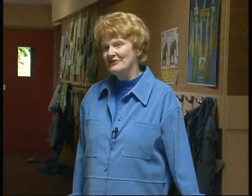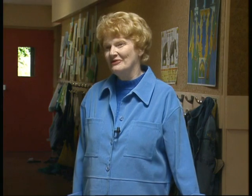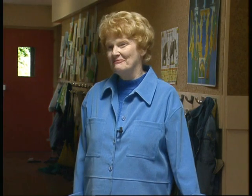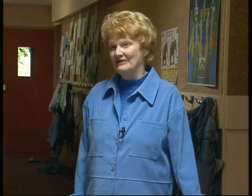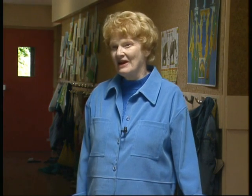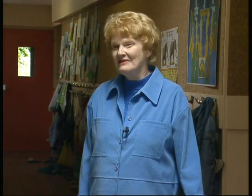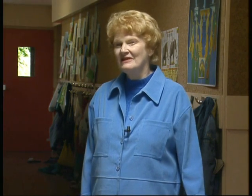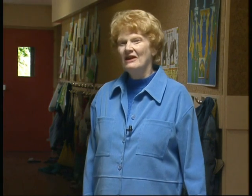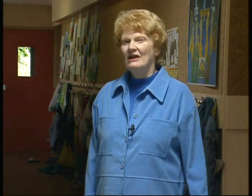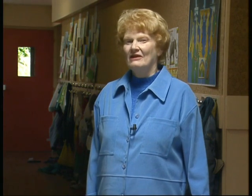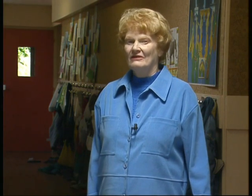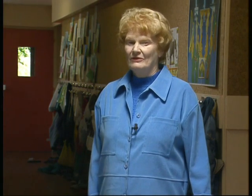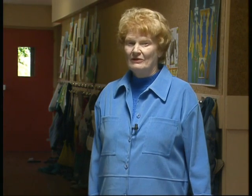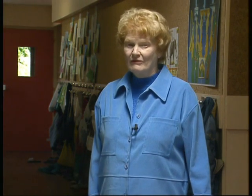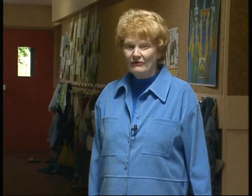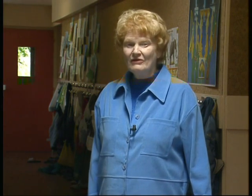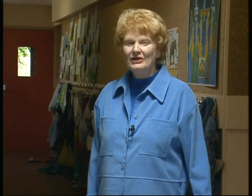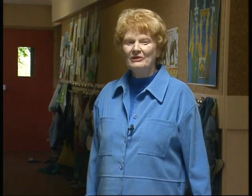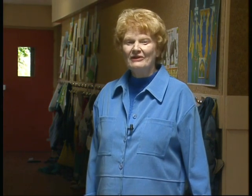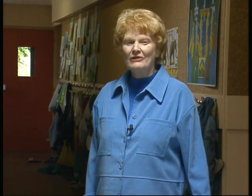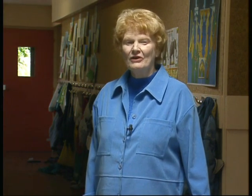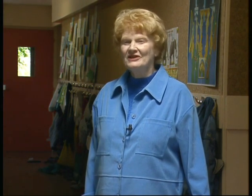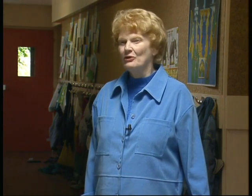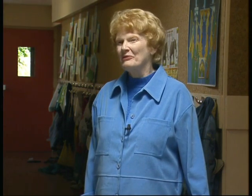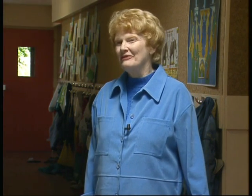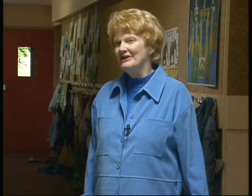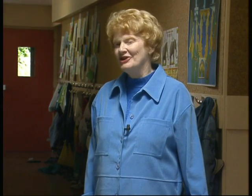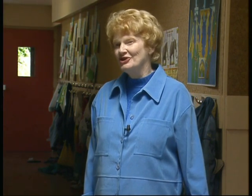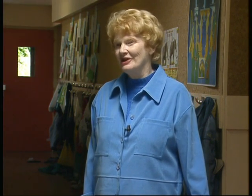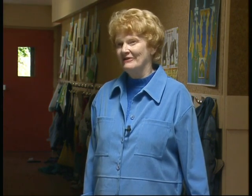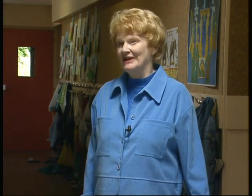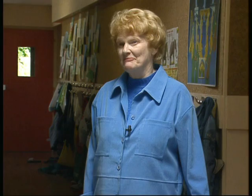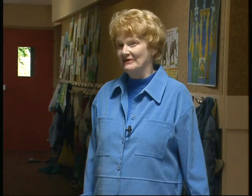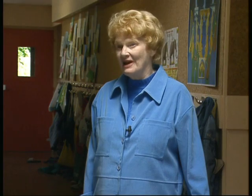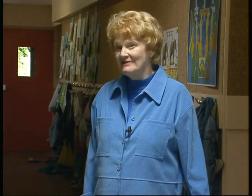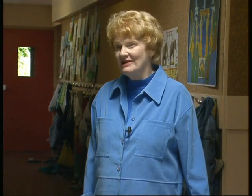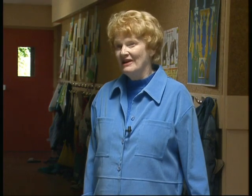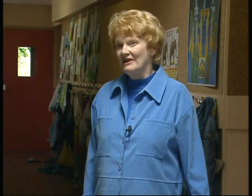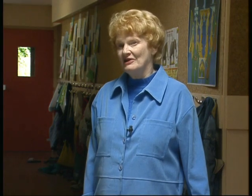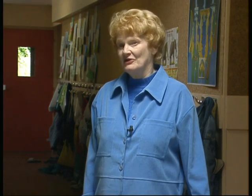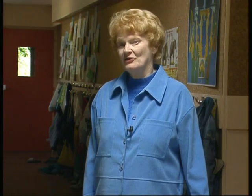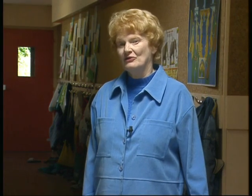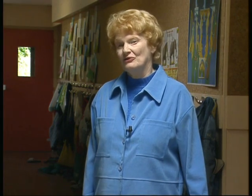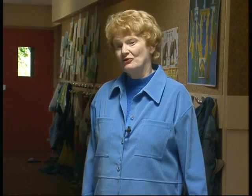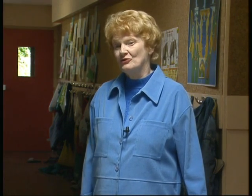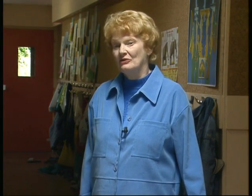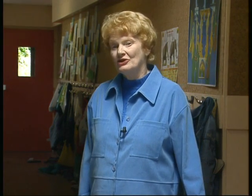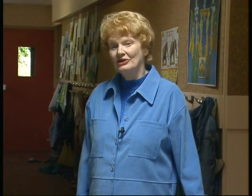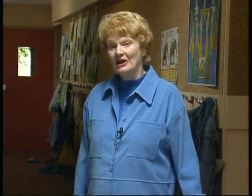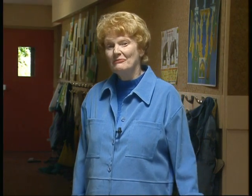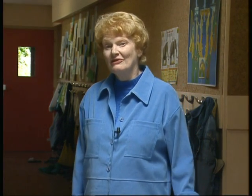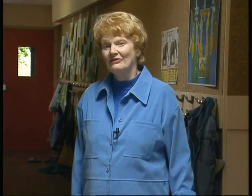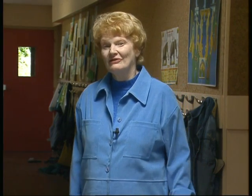la place de la maîtresse. L'enfant, il doit avoir un dialogue privilégié avec la maîtresse et